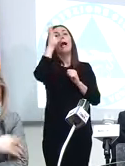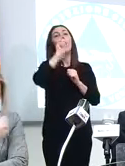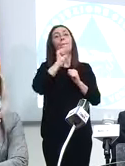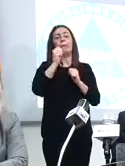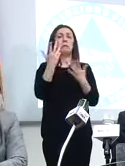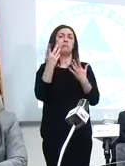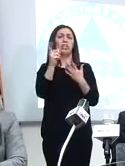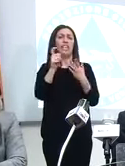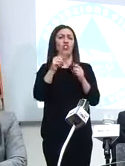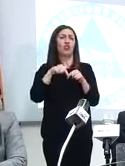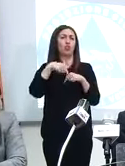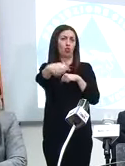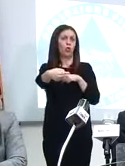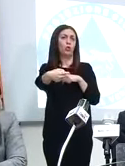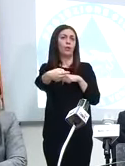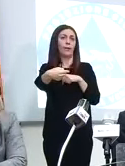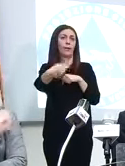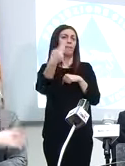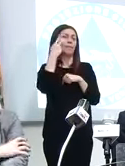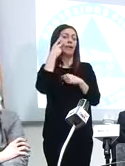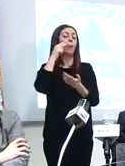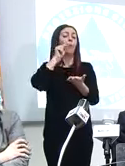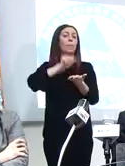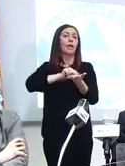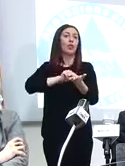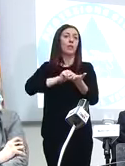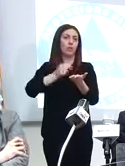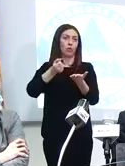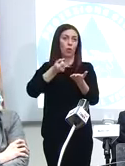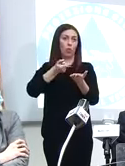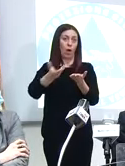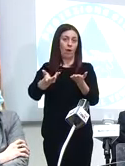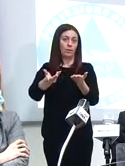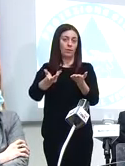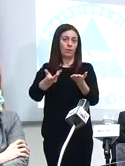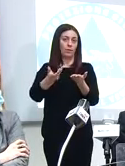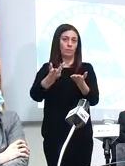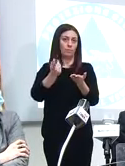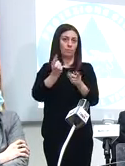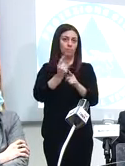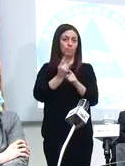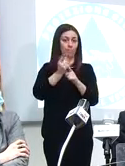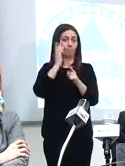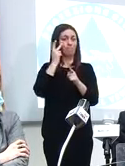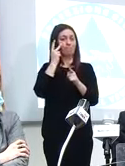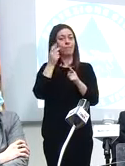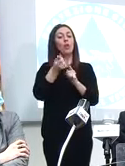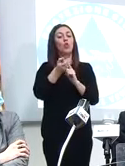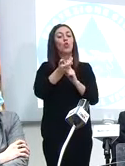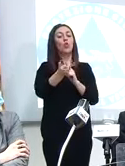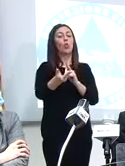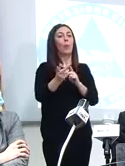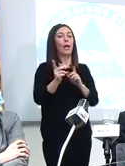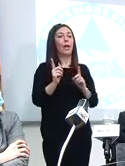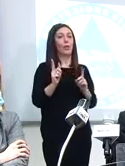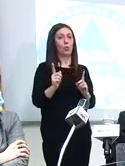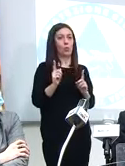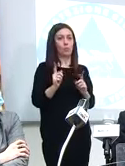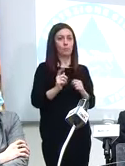saranno nei prossimi giorni, e a quella forse la cifra vera che noi dovremo aspettarci anche in termini